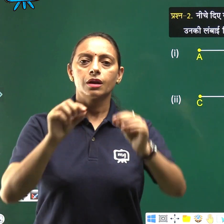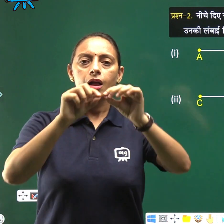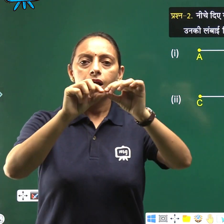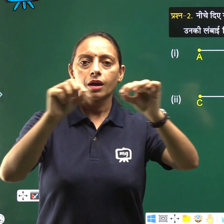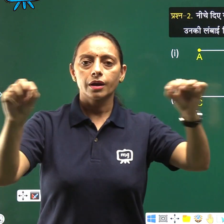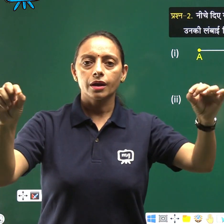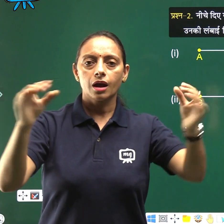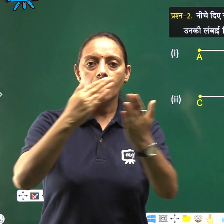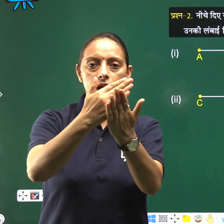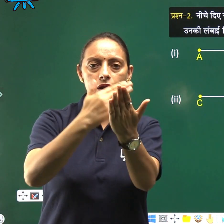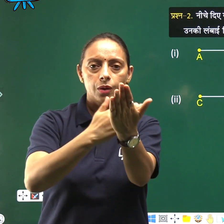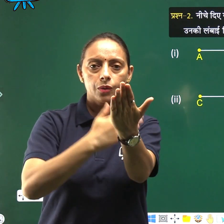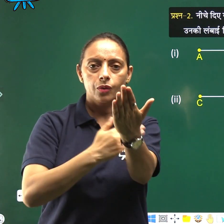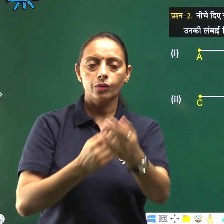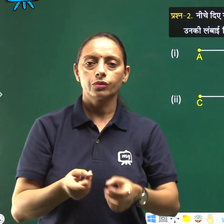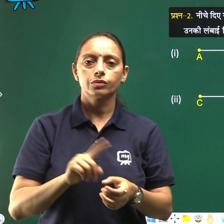रेखाखंडों को